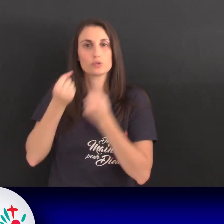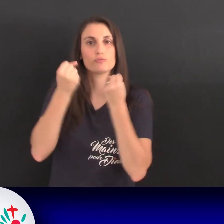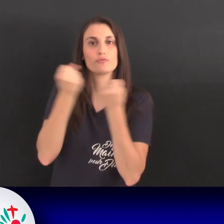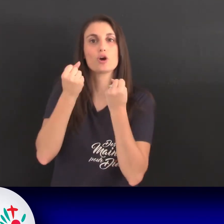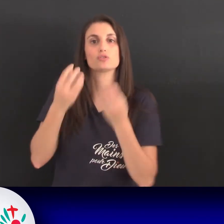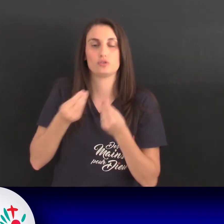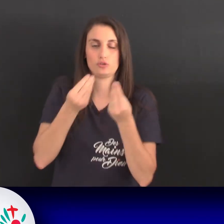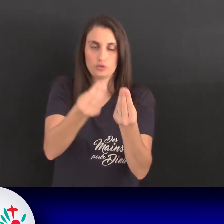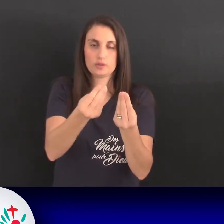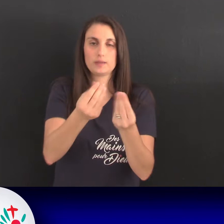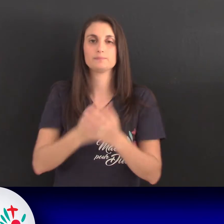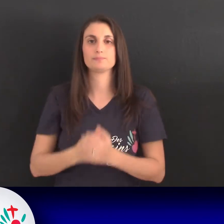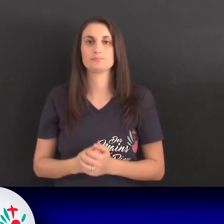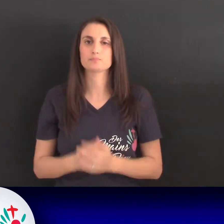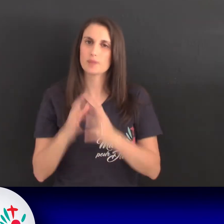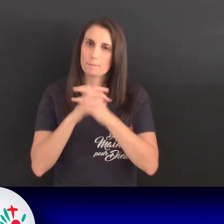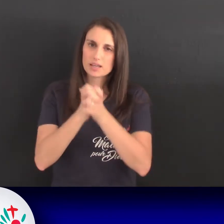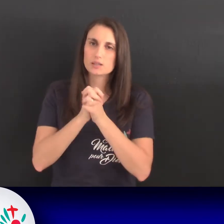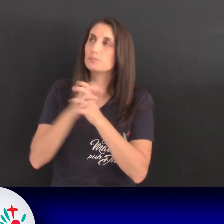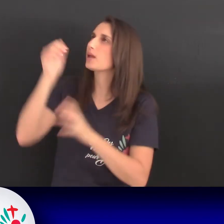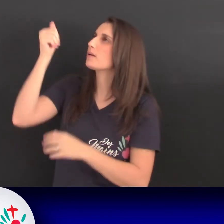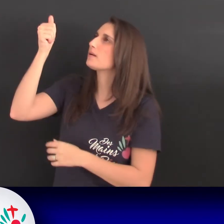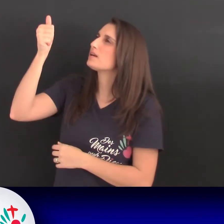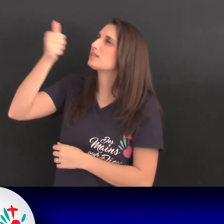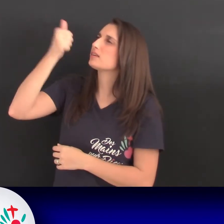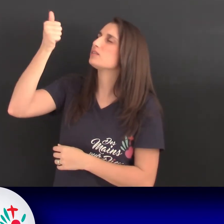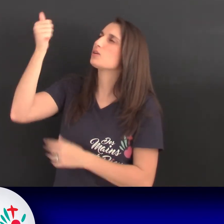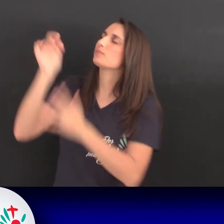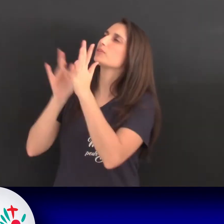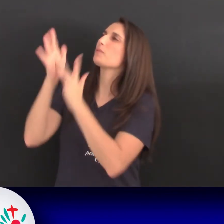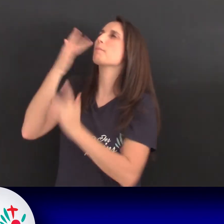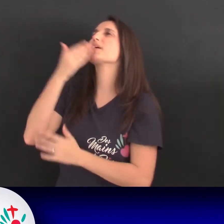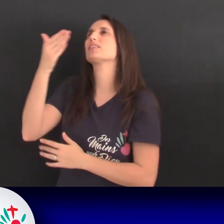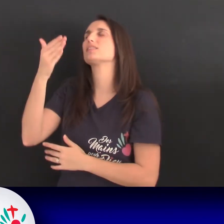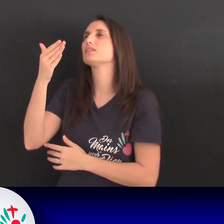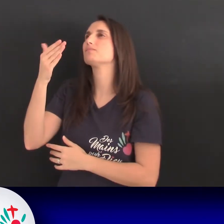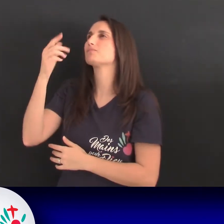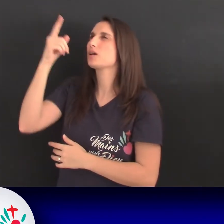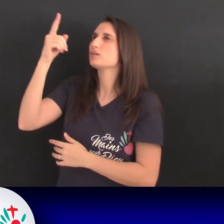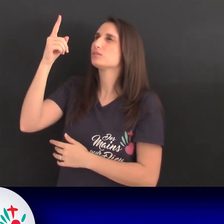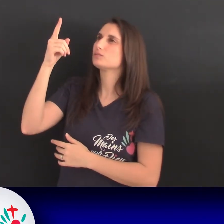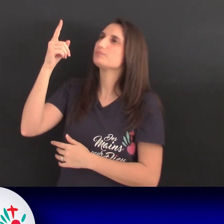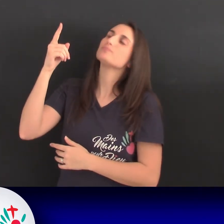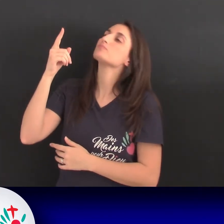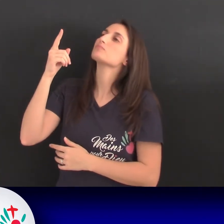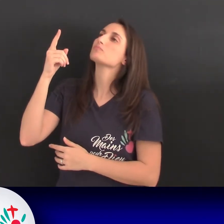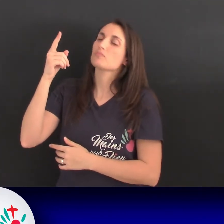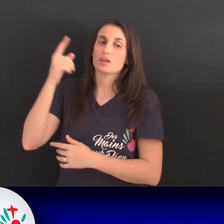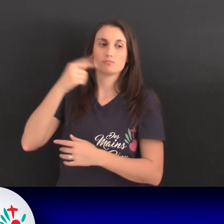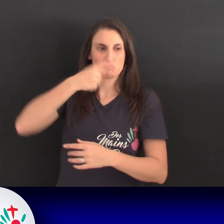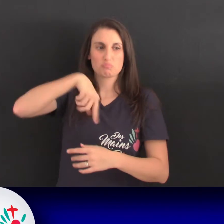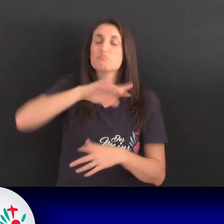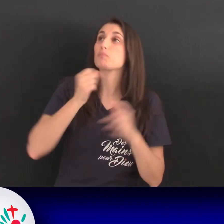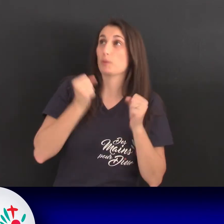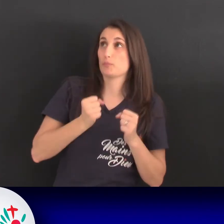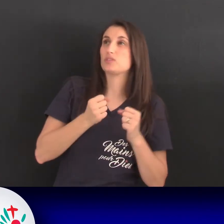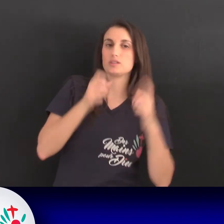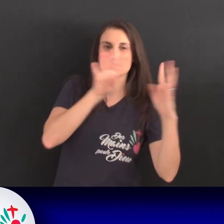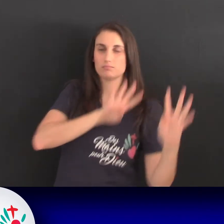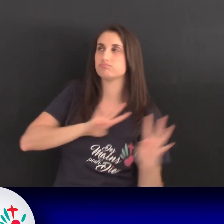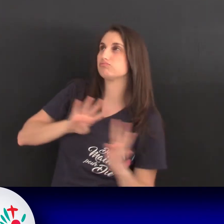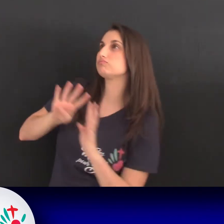ensemble. Seigneur Jésus, merci Père de nous accorder encore ce matin, de pouvoir nous approcher de toi